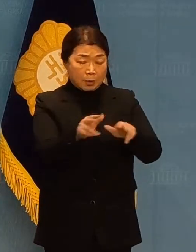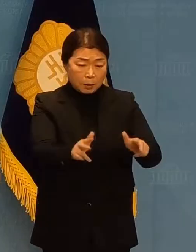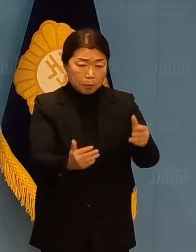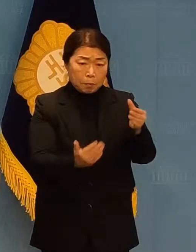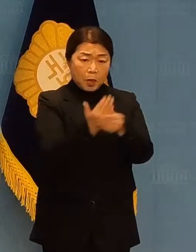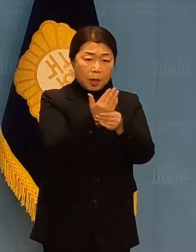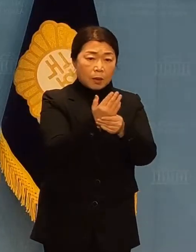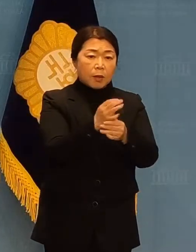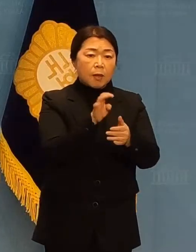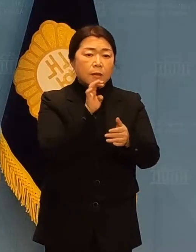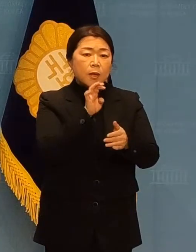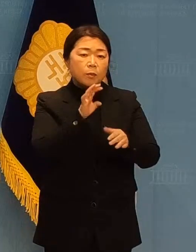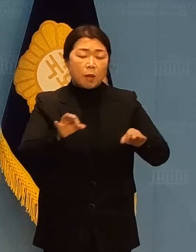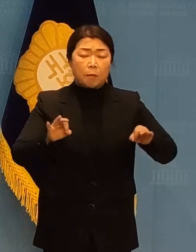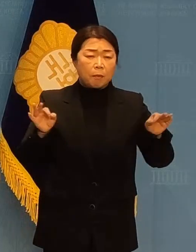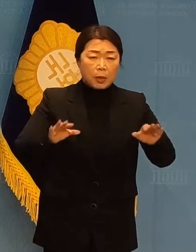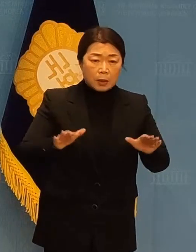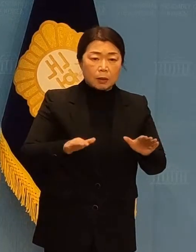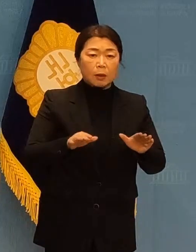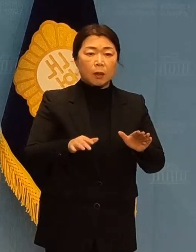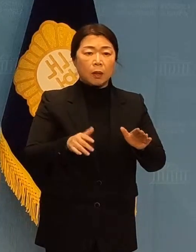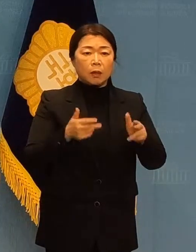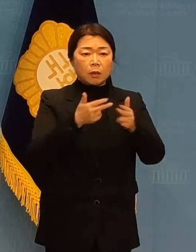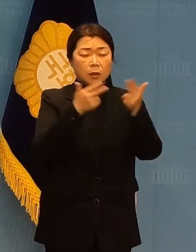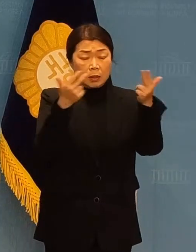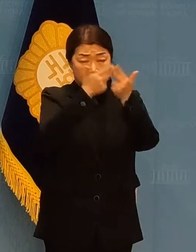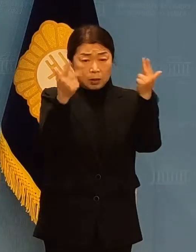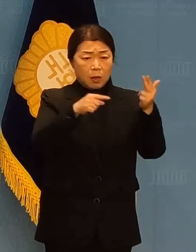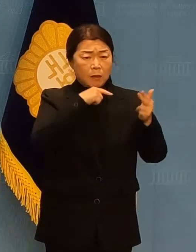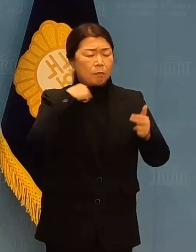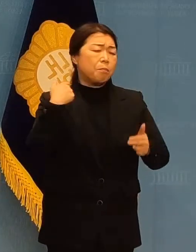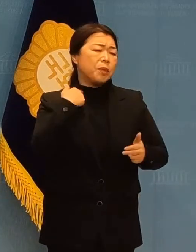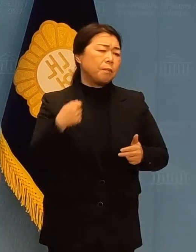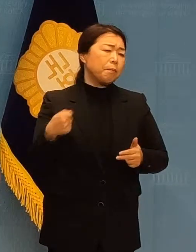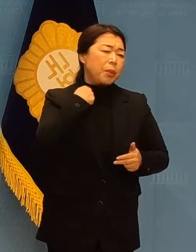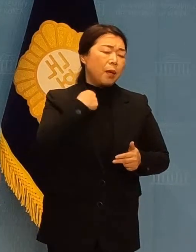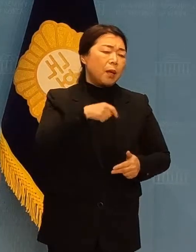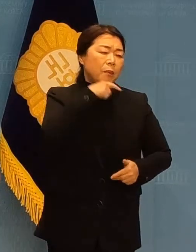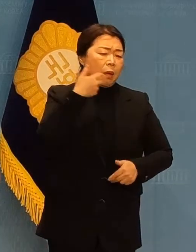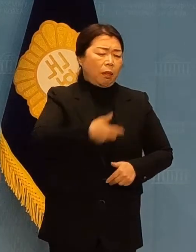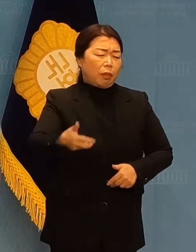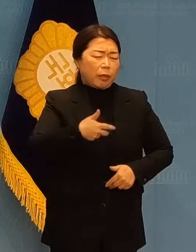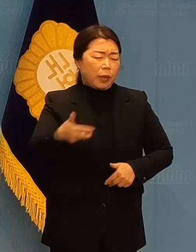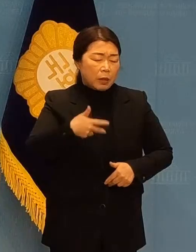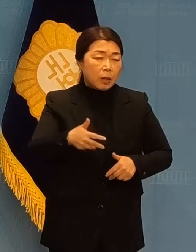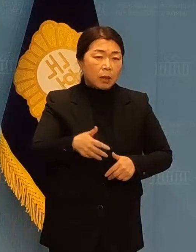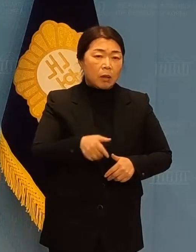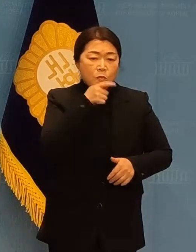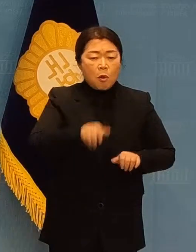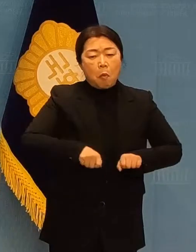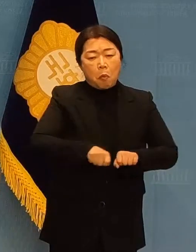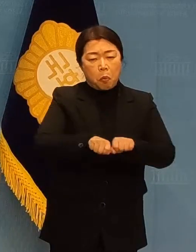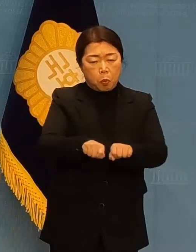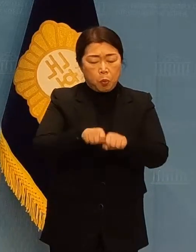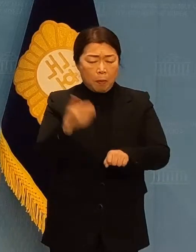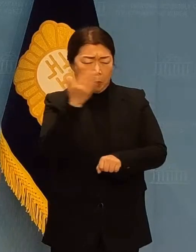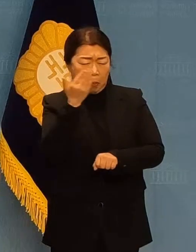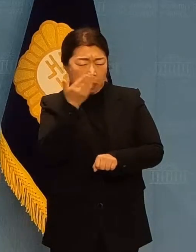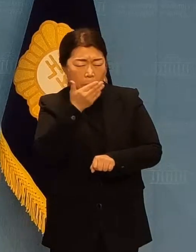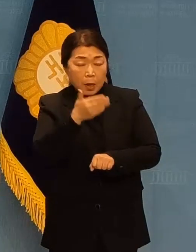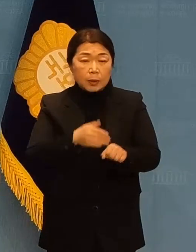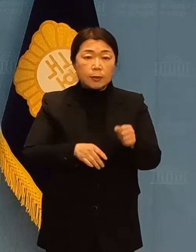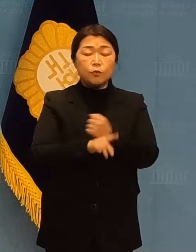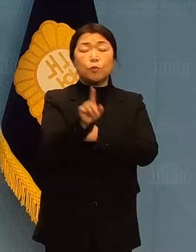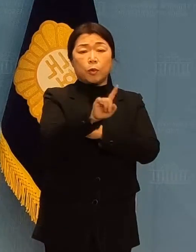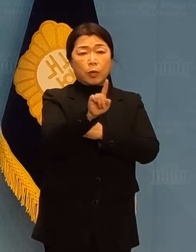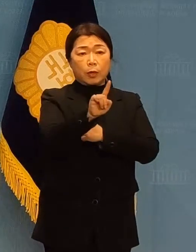불과 40분 만에 이재명 대표의 피로 얼룩된 현장을 생수까지 뿌려가면서 급하게 청소한